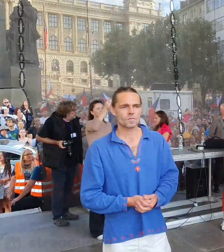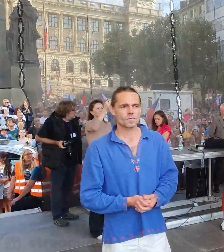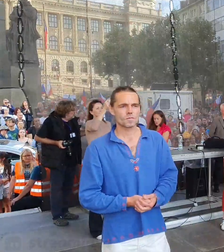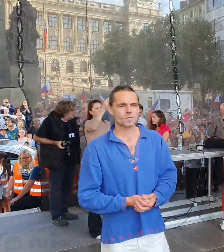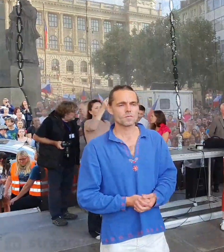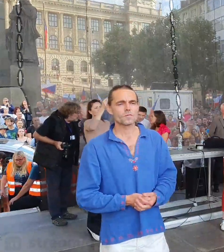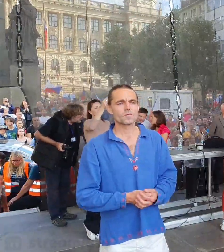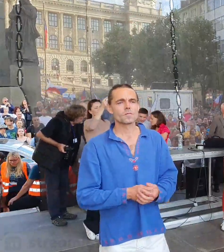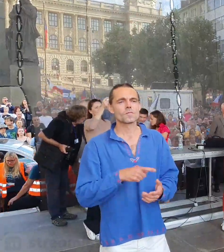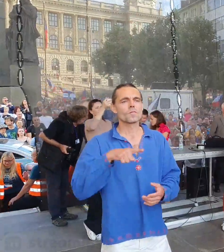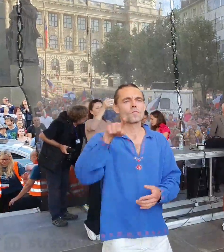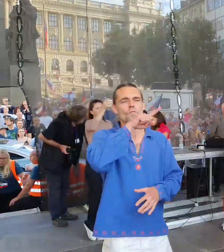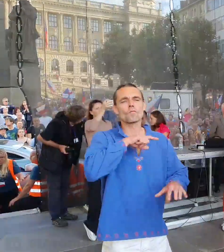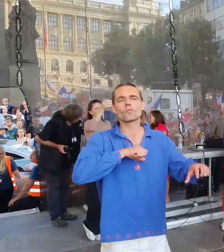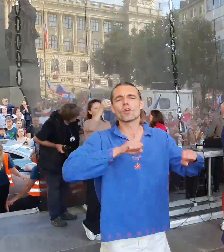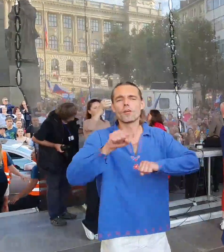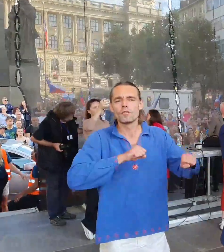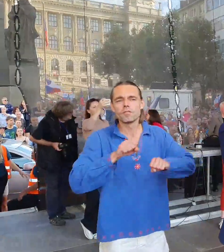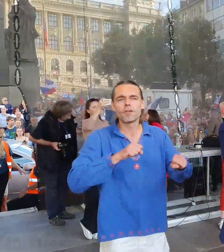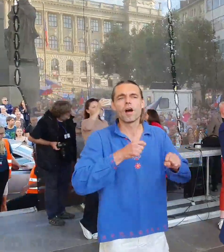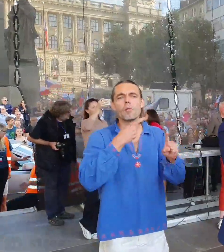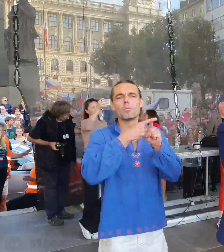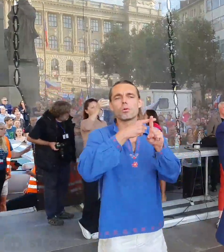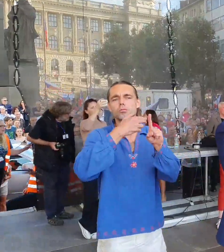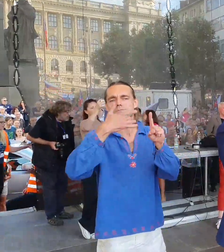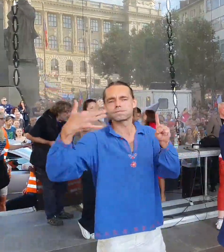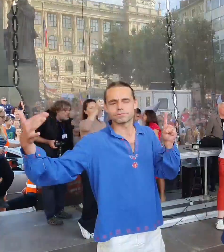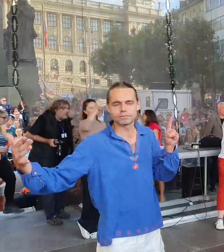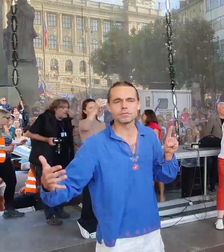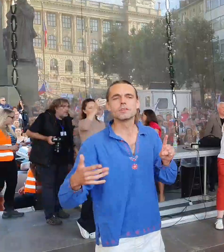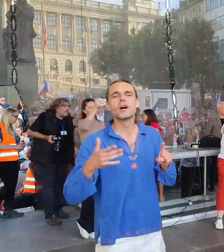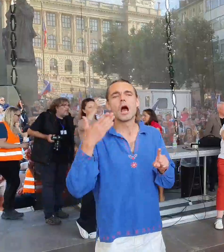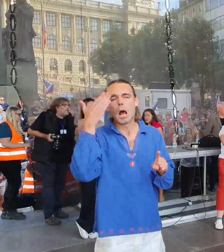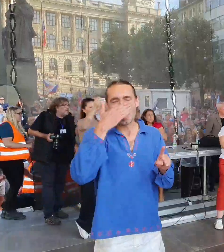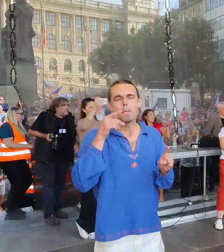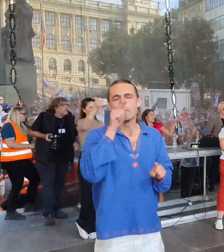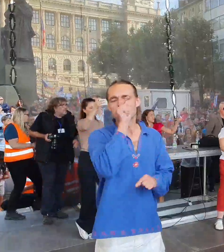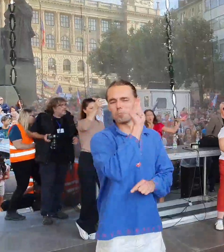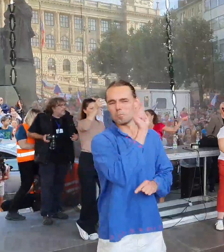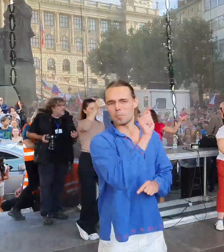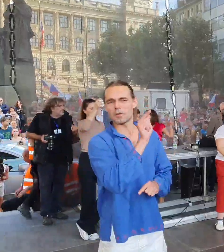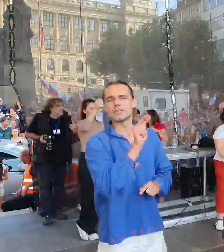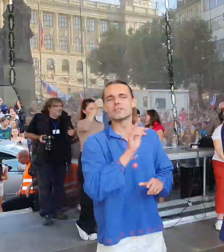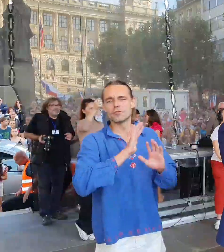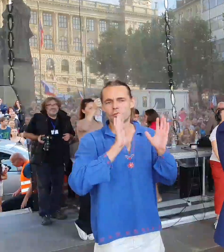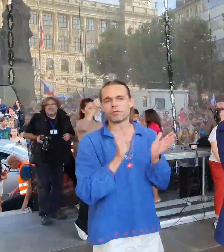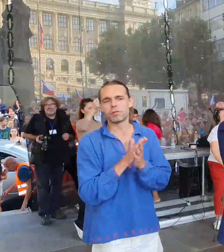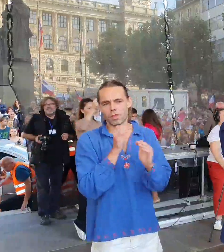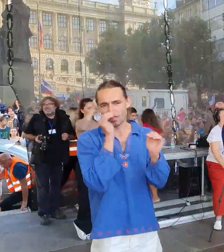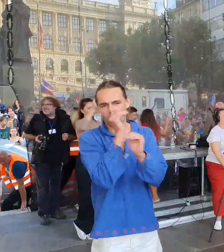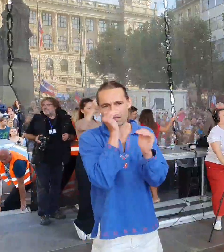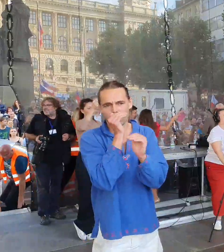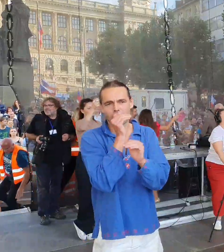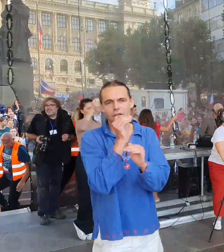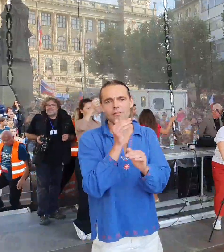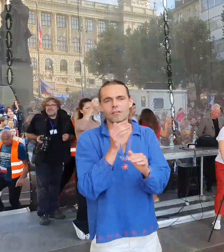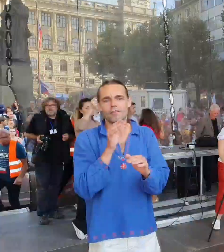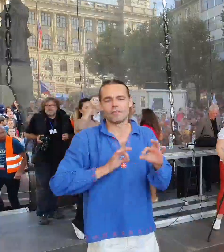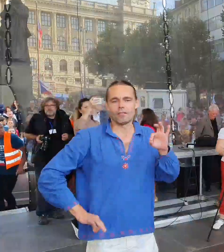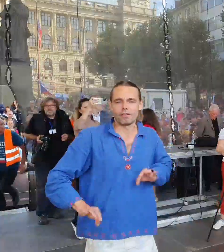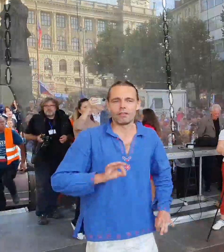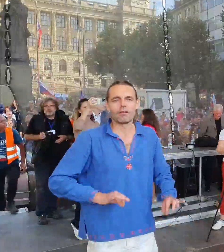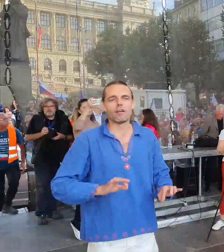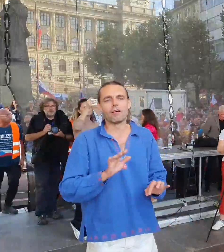Oni si mysleli, že jako součást skorumpovaného mezinárodního systému, který má k dispozici